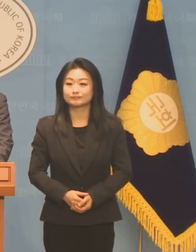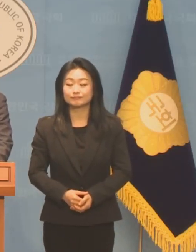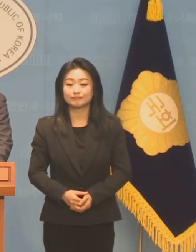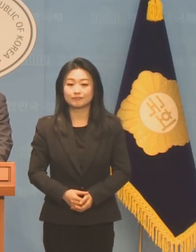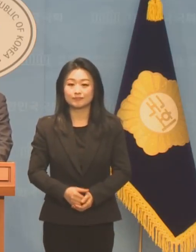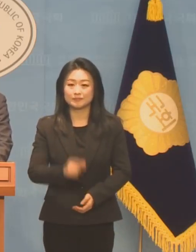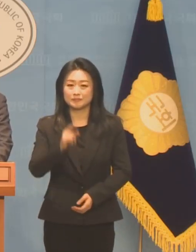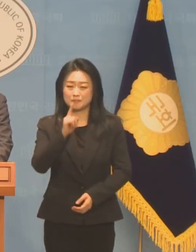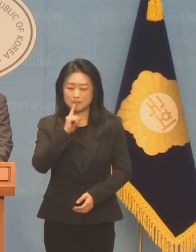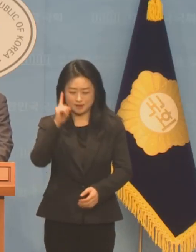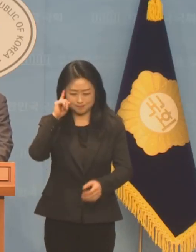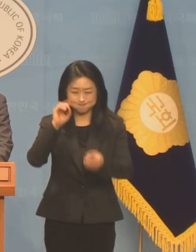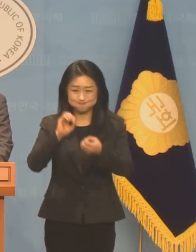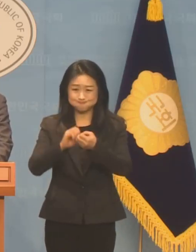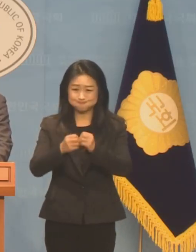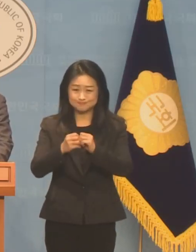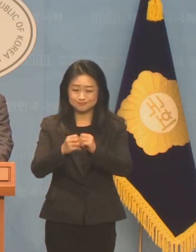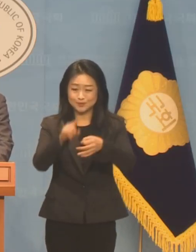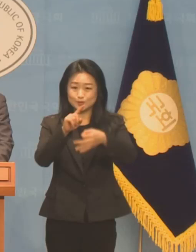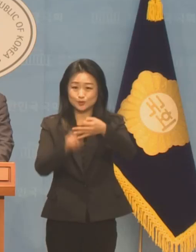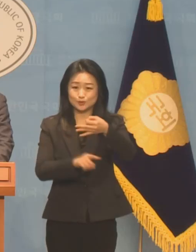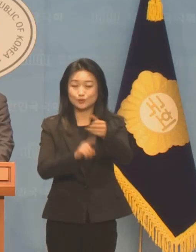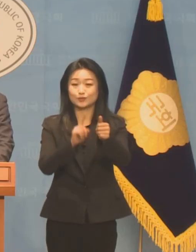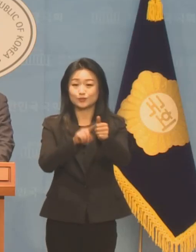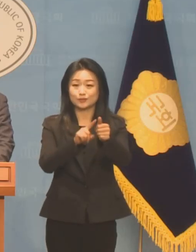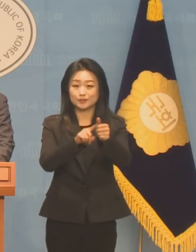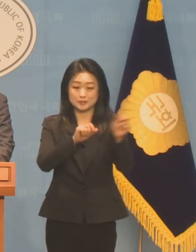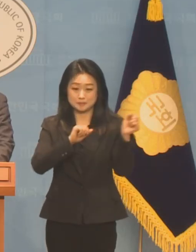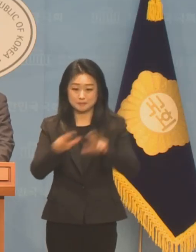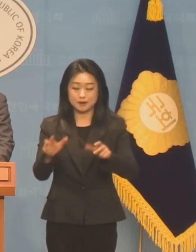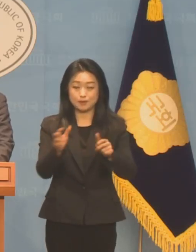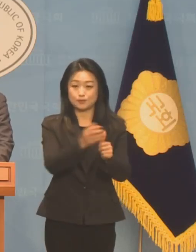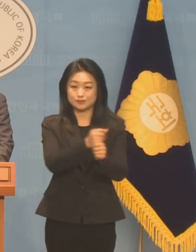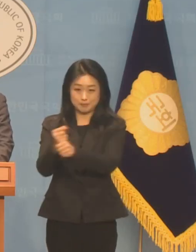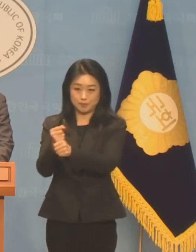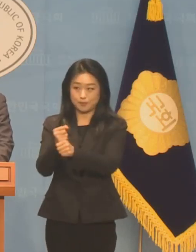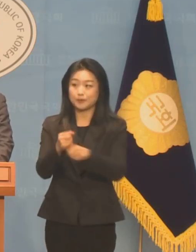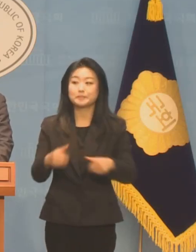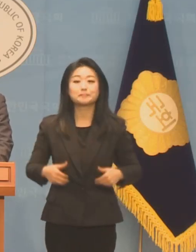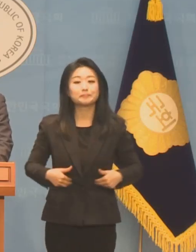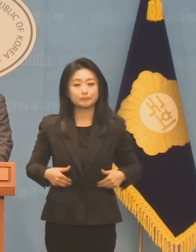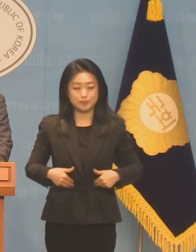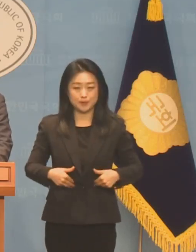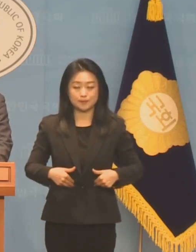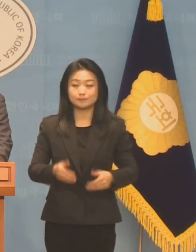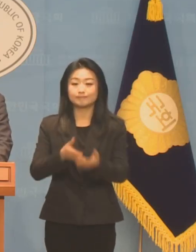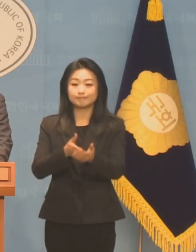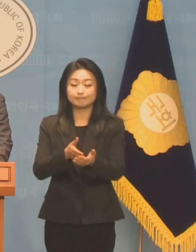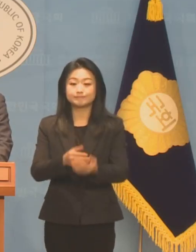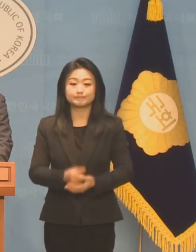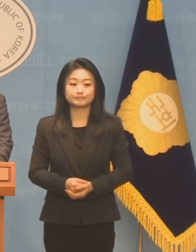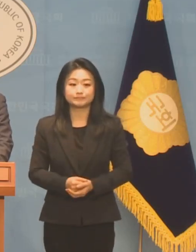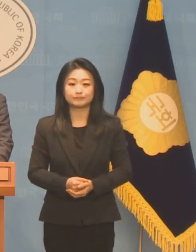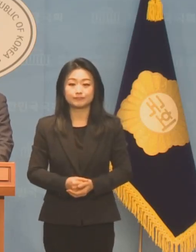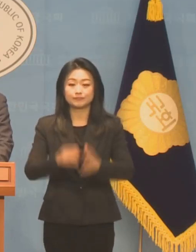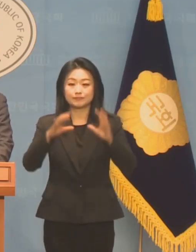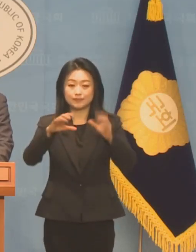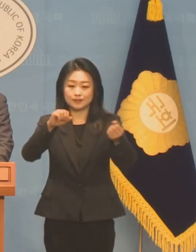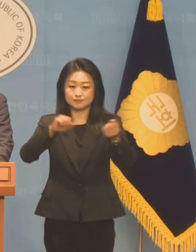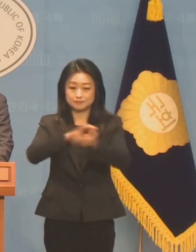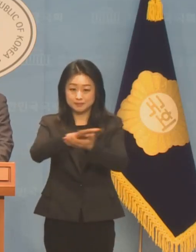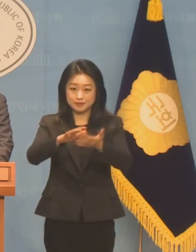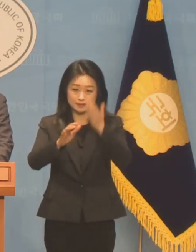궤변만 늘어놓는 내란숙의 윤석열, 신속한 체포영장 집행이 정답입니다. 내란숙의